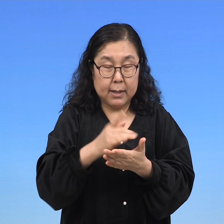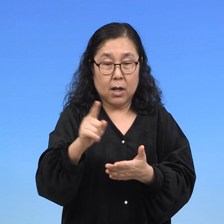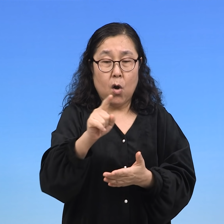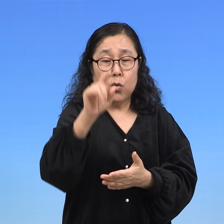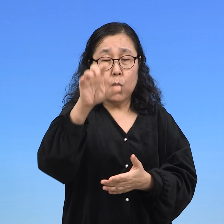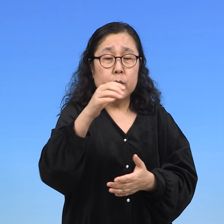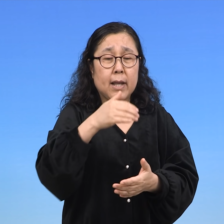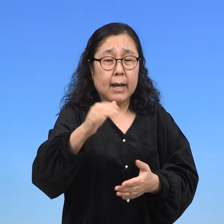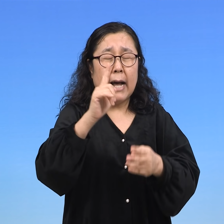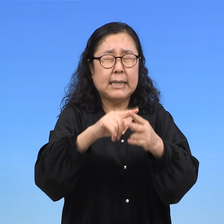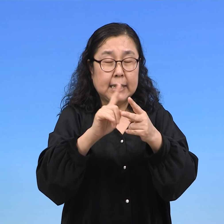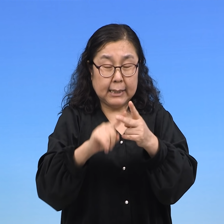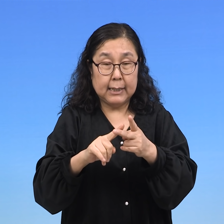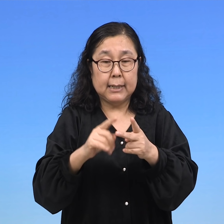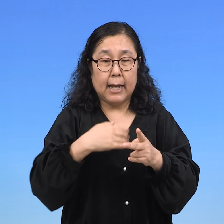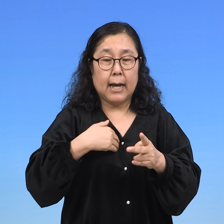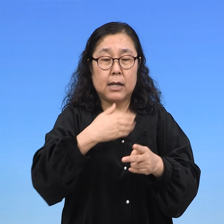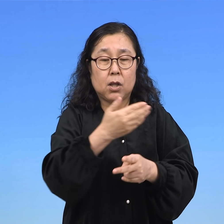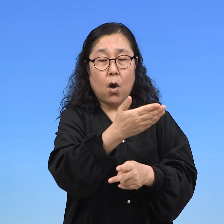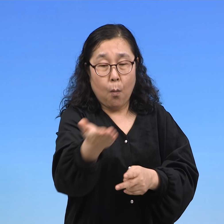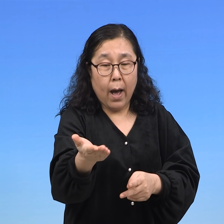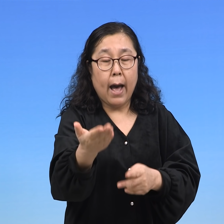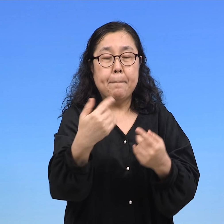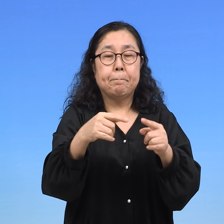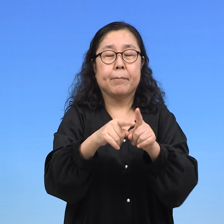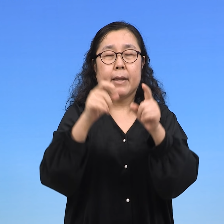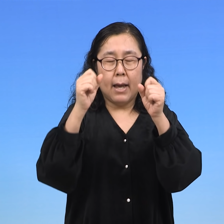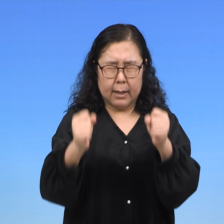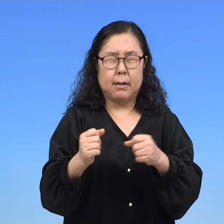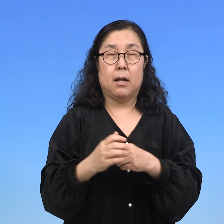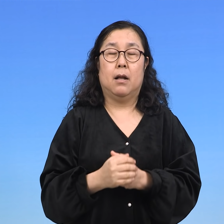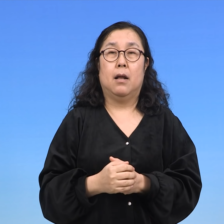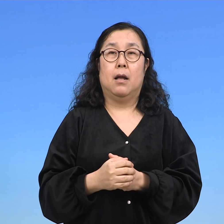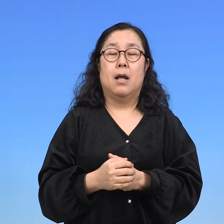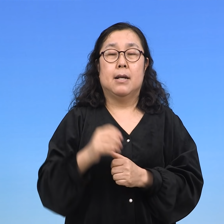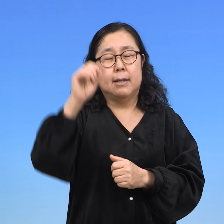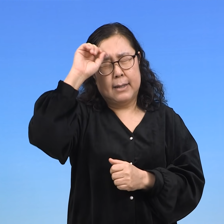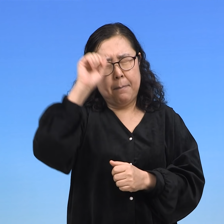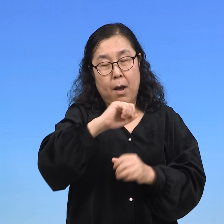너와 함께 하시느니라. 새벽마다 저에게 주셨던 이 말씀이요.